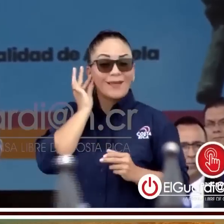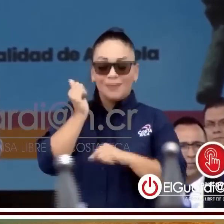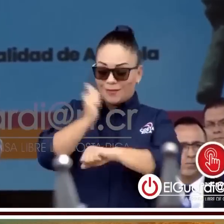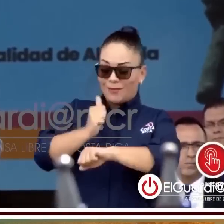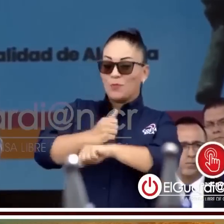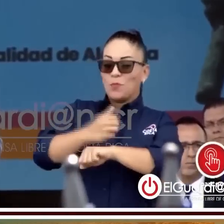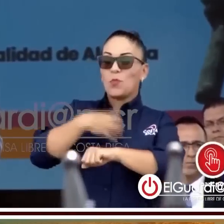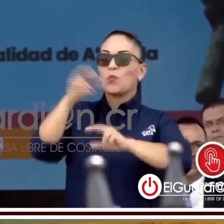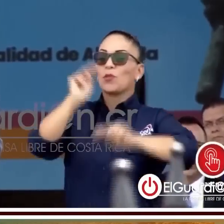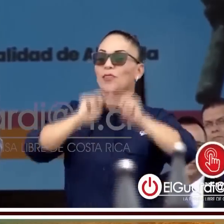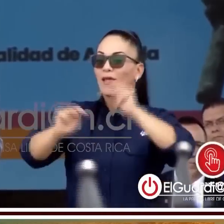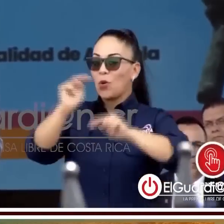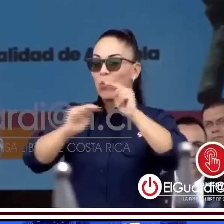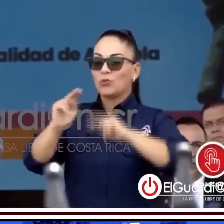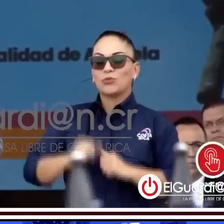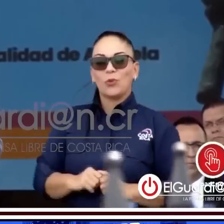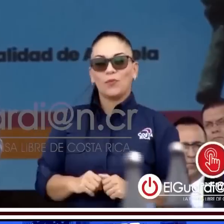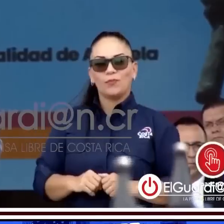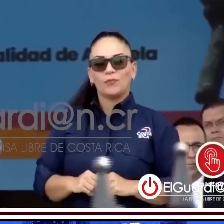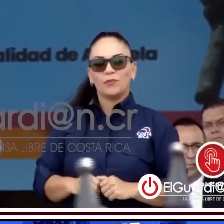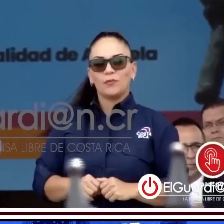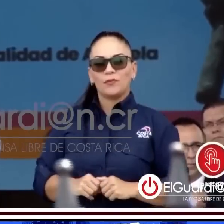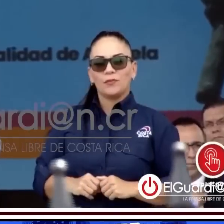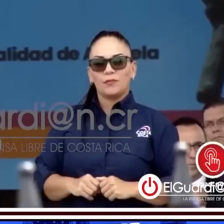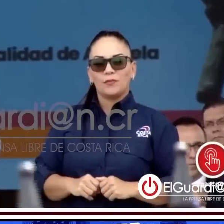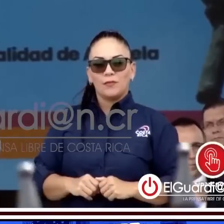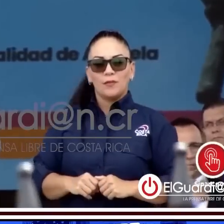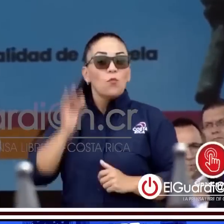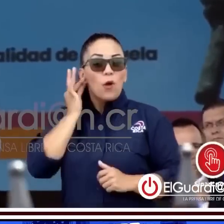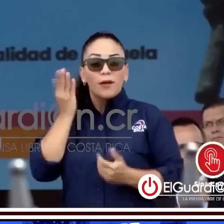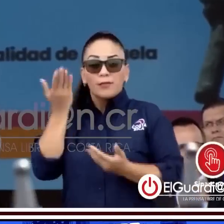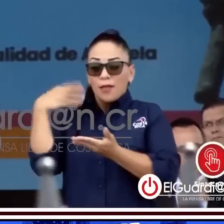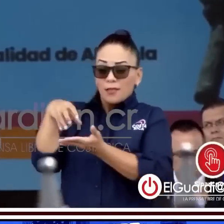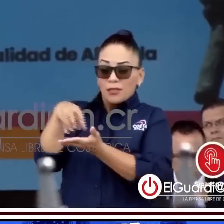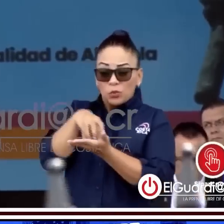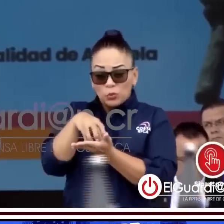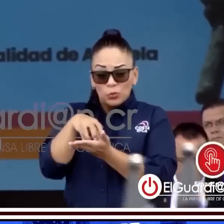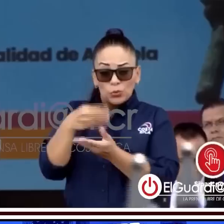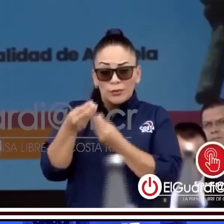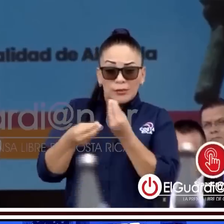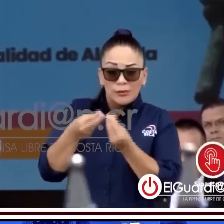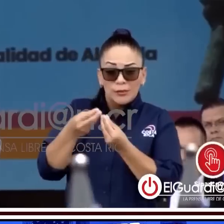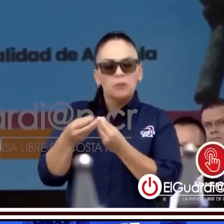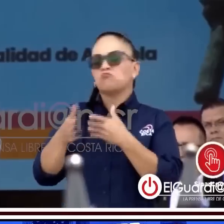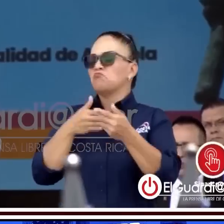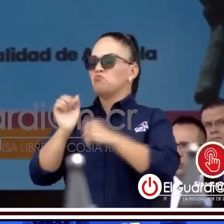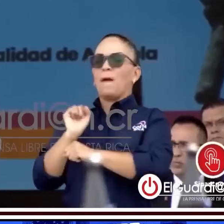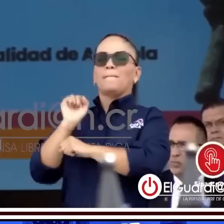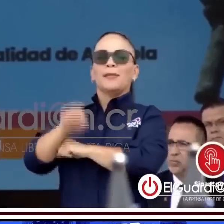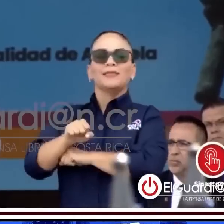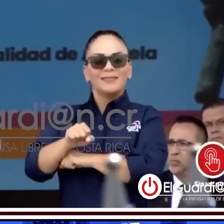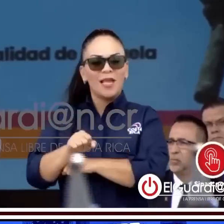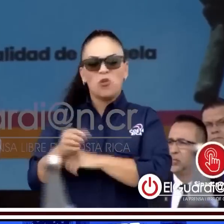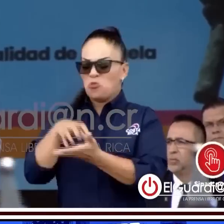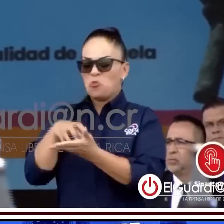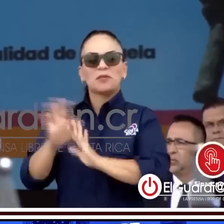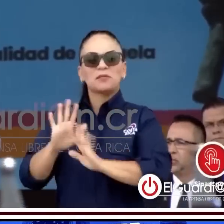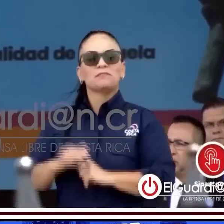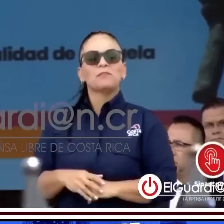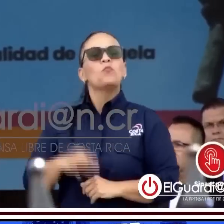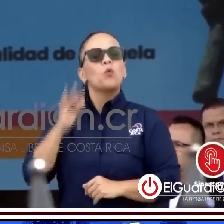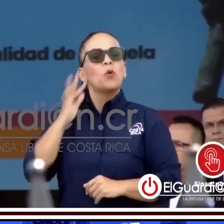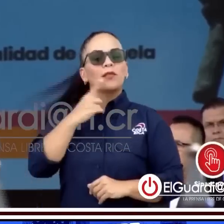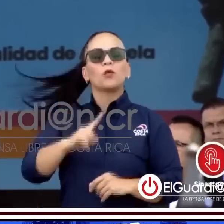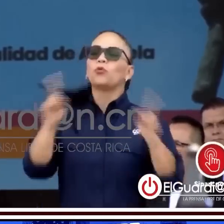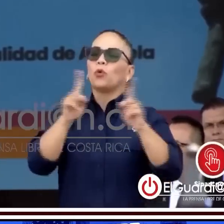emprendedoras que vencieron las dudas, que dijeron: no,